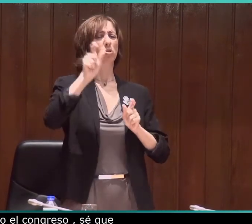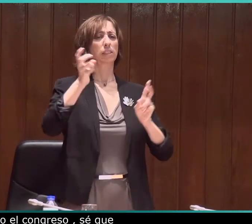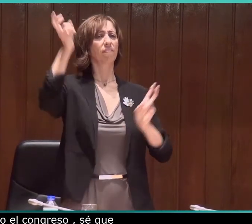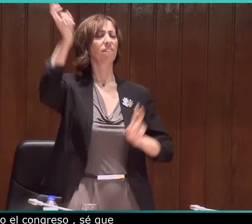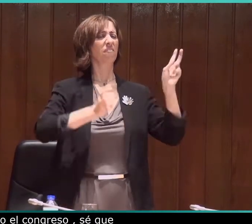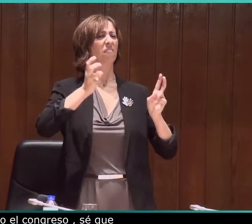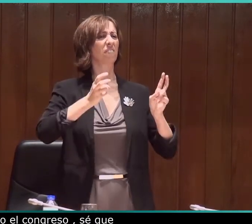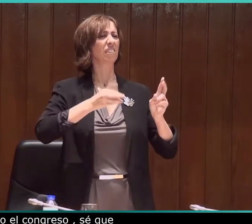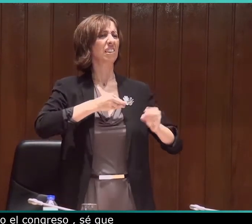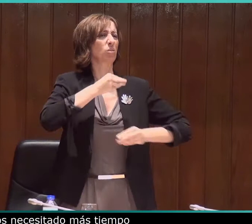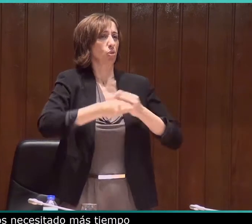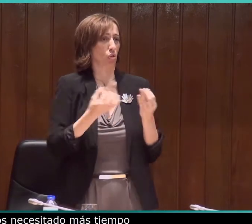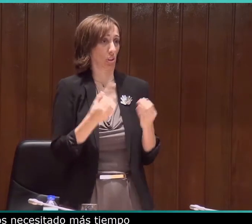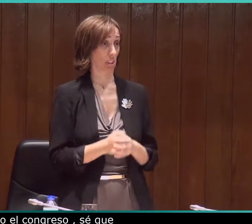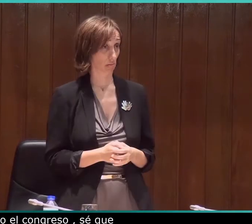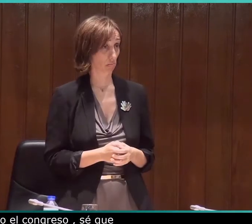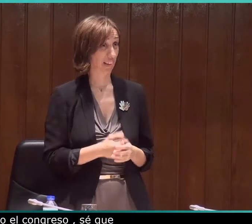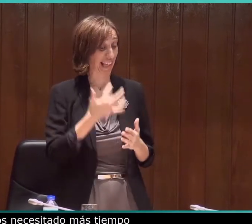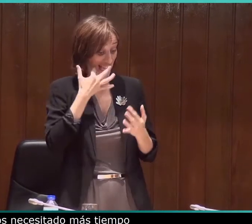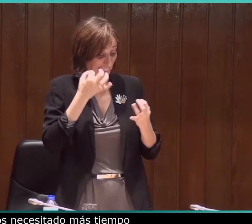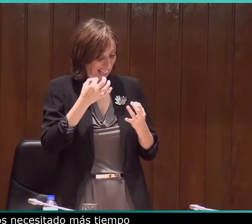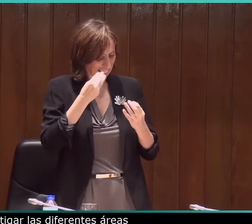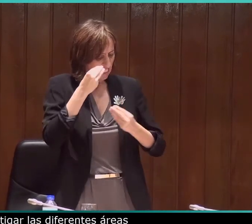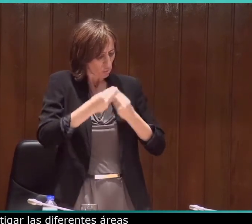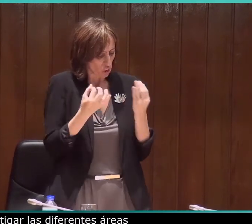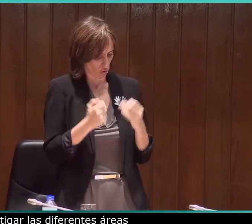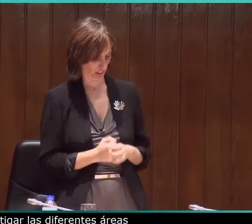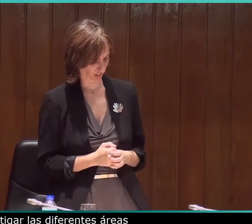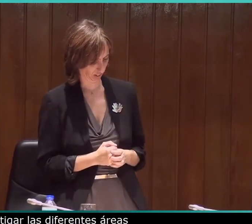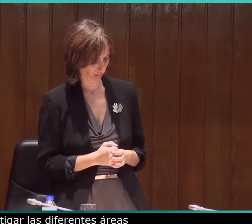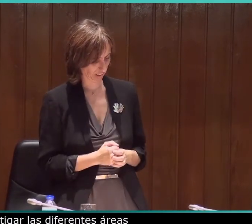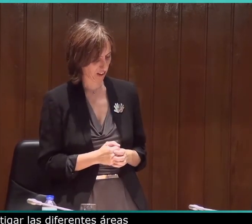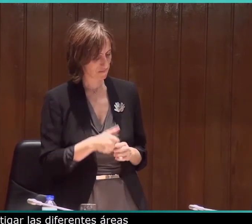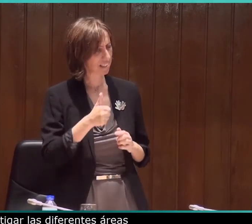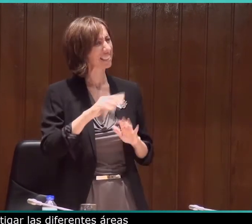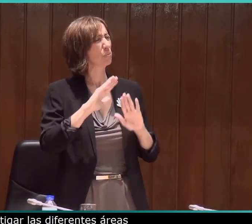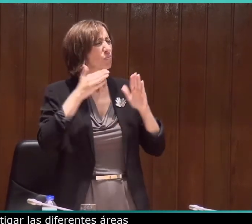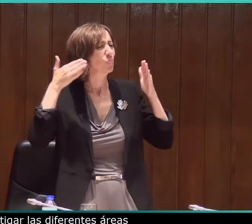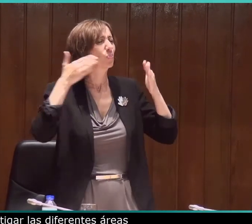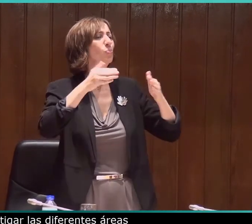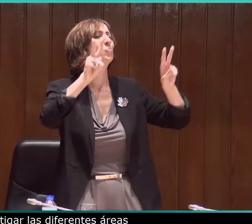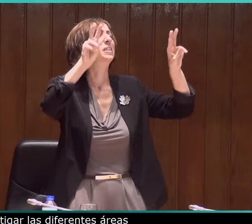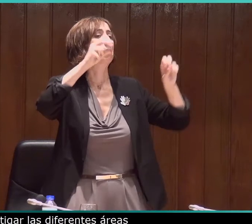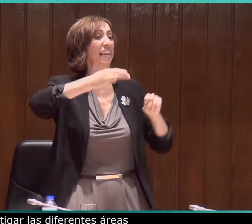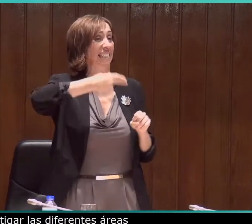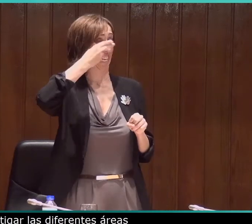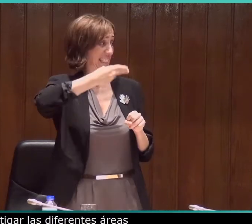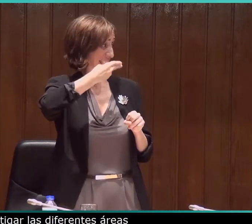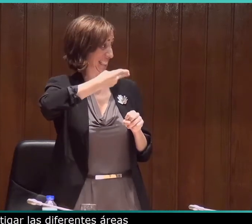si lo pensamos las personas que vinieron aquí ayer y hoy qué es lo que hemos hecho este